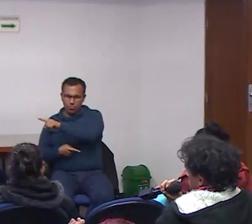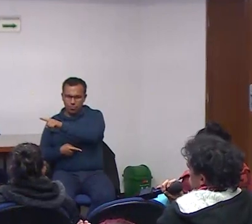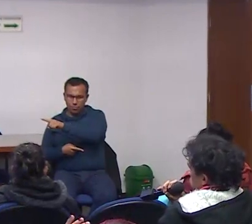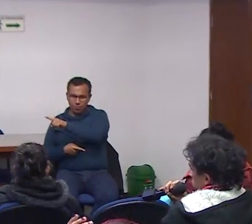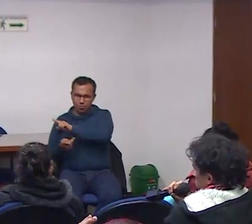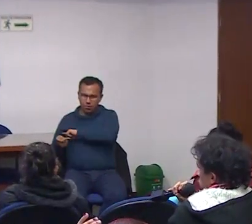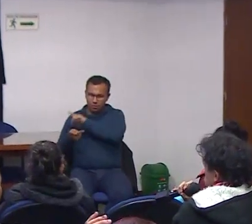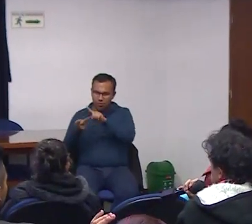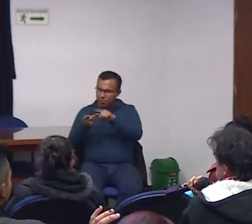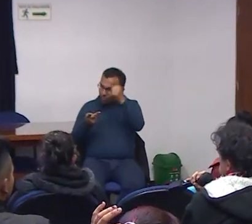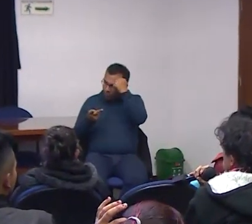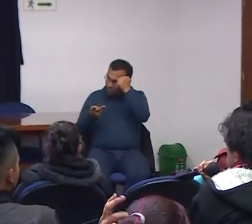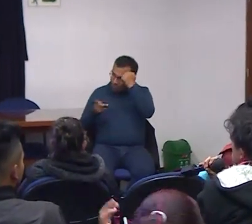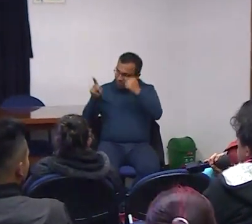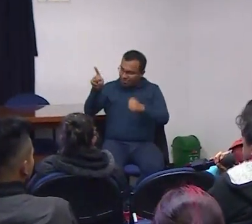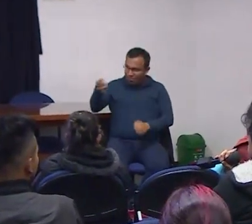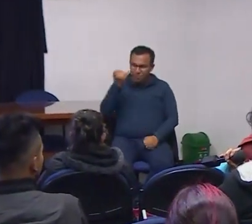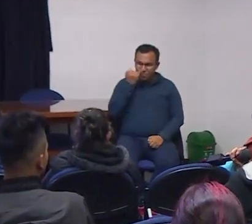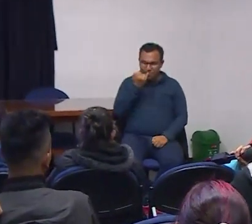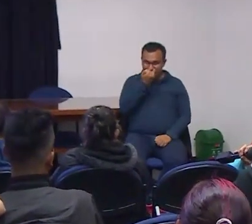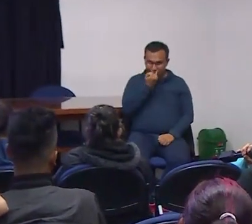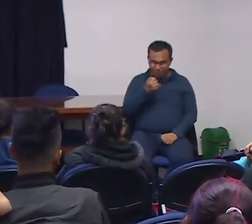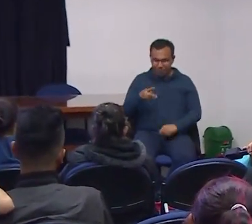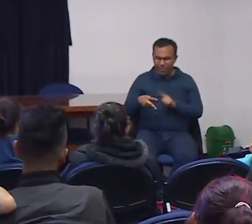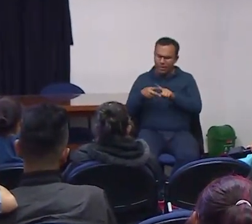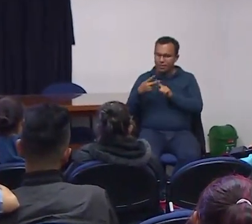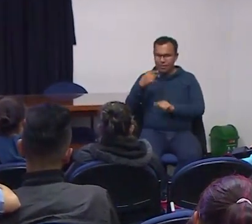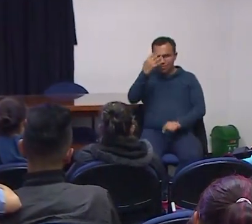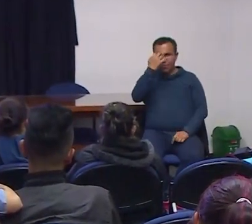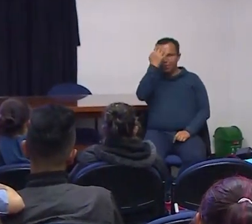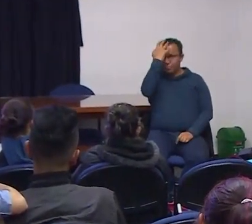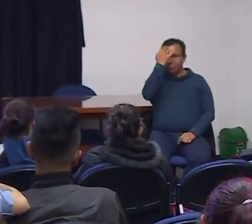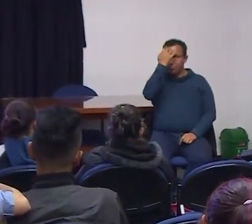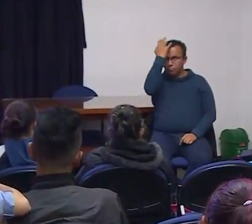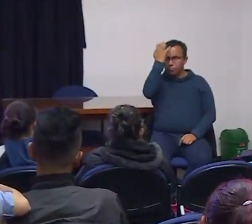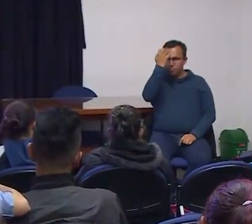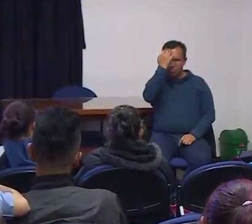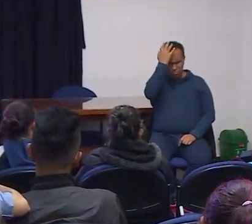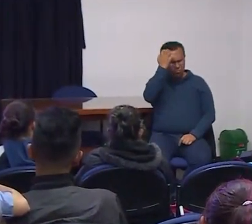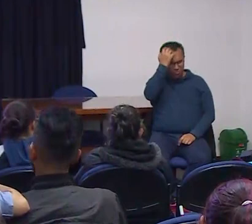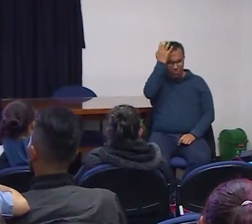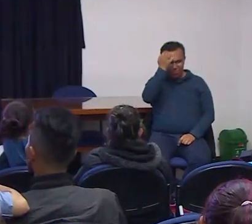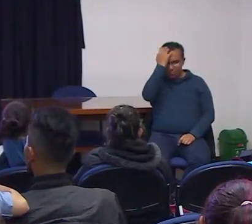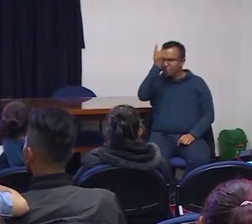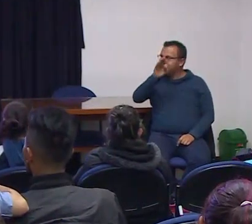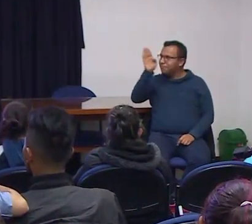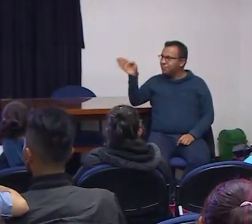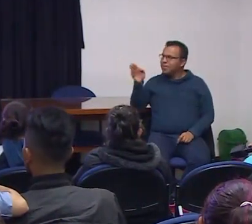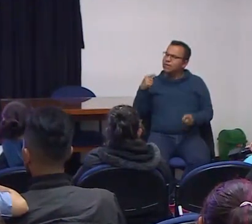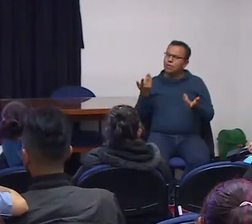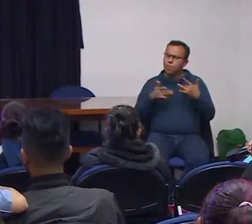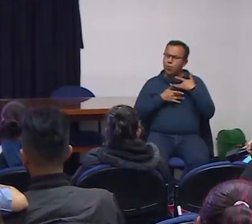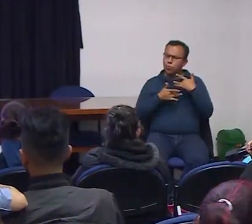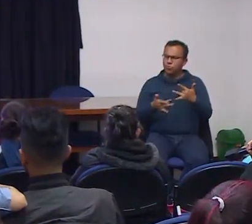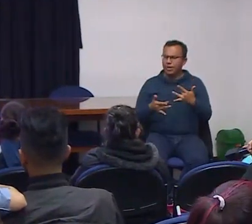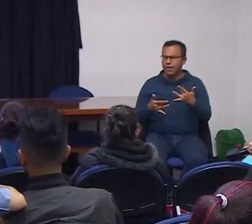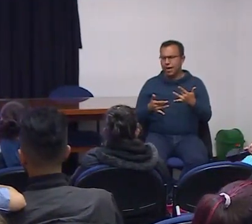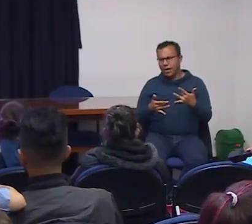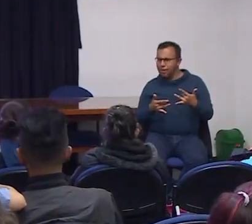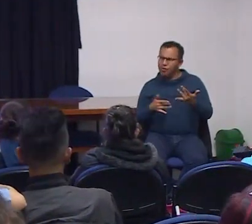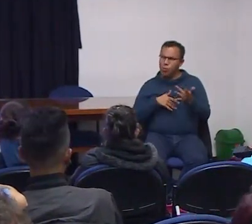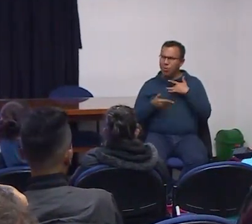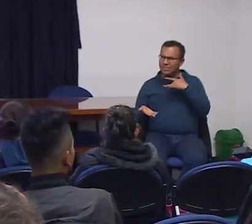específicamente y para la profe Juliana eh digamos para ti Sería bueno Eh como tal voluntariado o